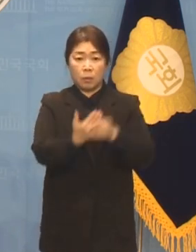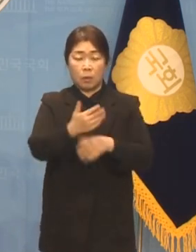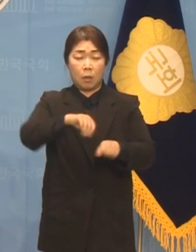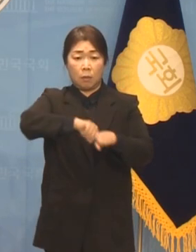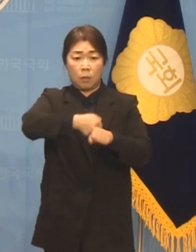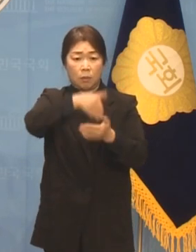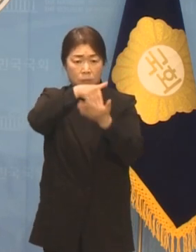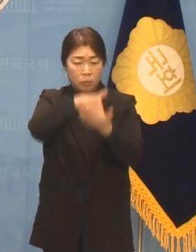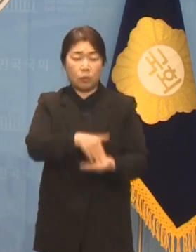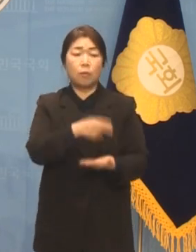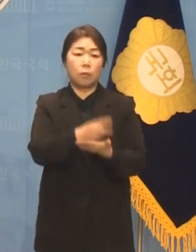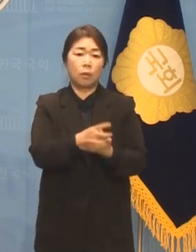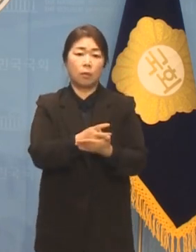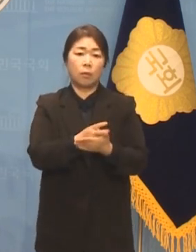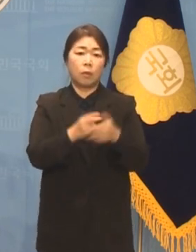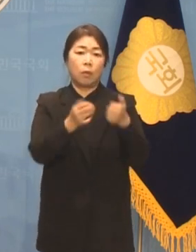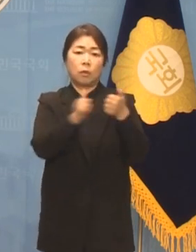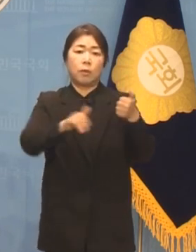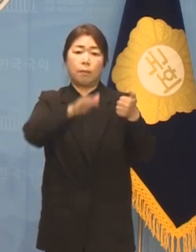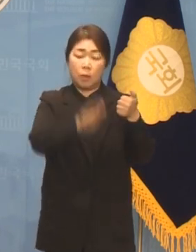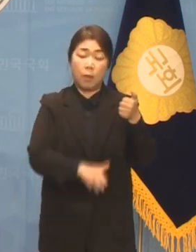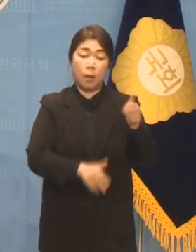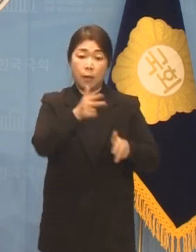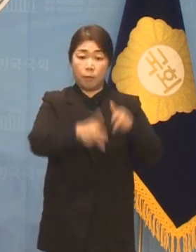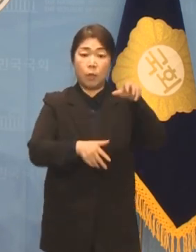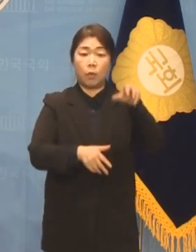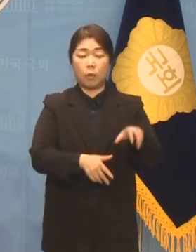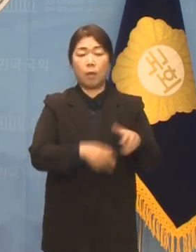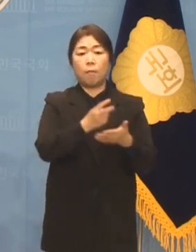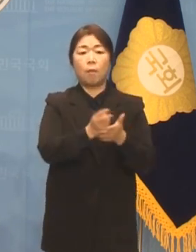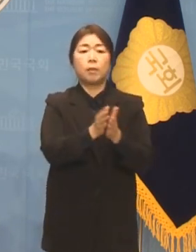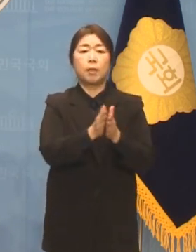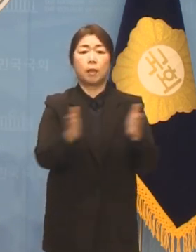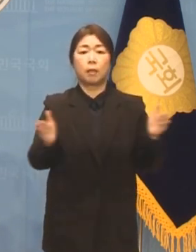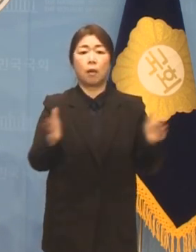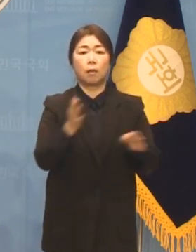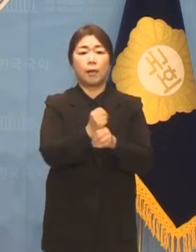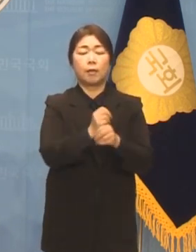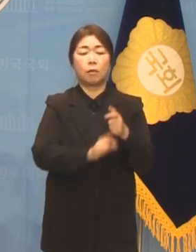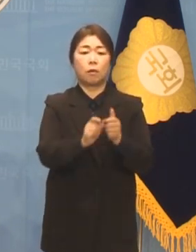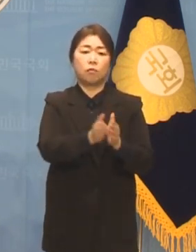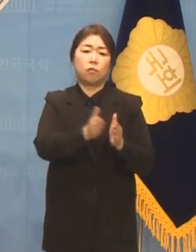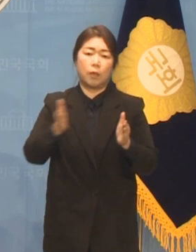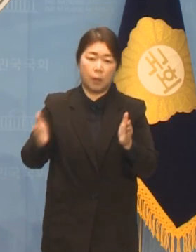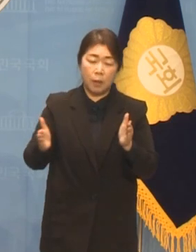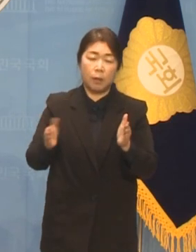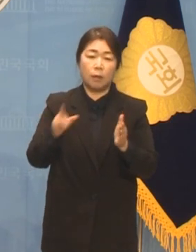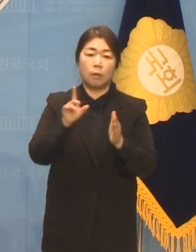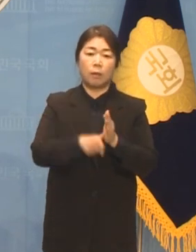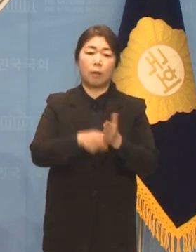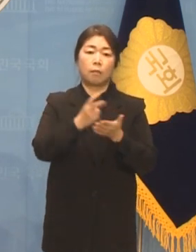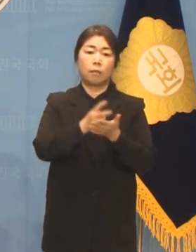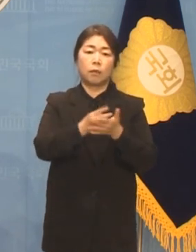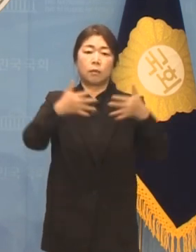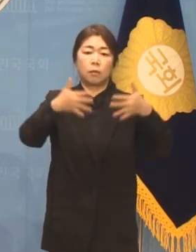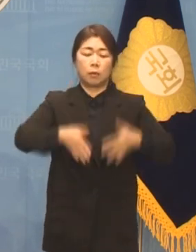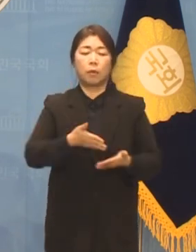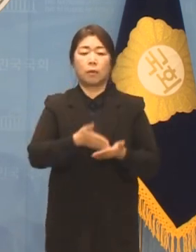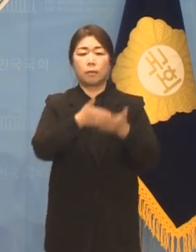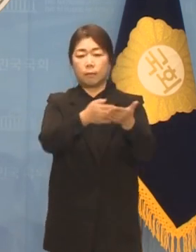중대재해처벌법 50인 또 50억 미만 사업장 적용유예 논의에 3대 전제 조건을 제시를 한 바